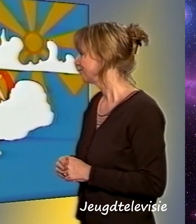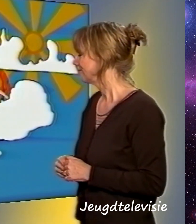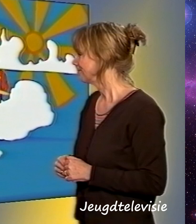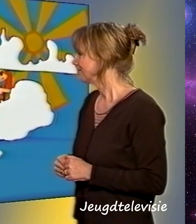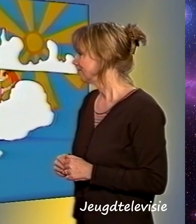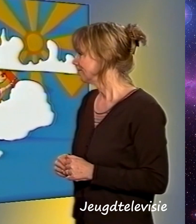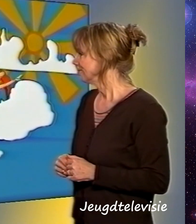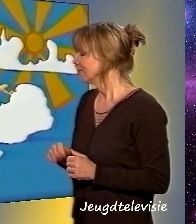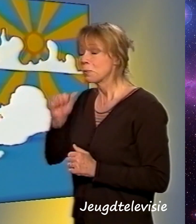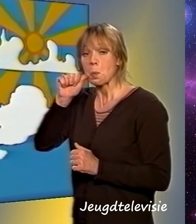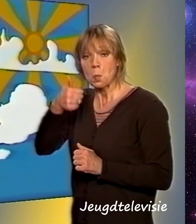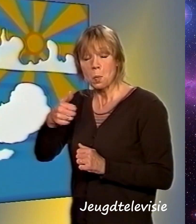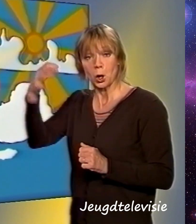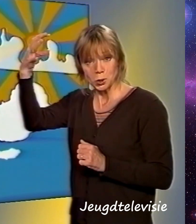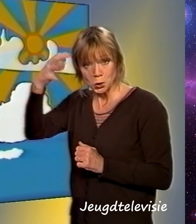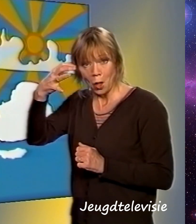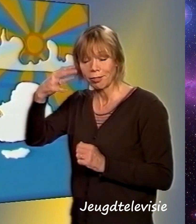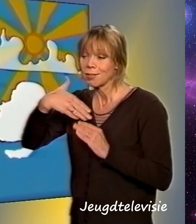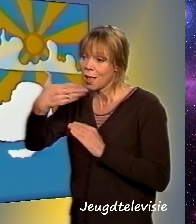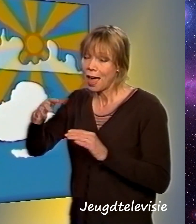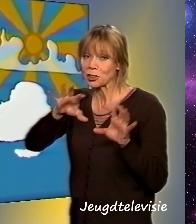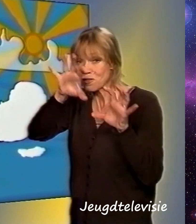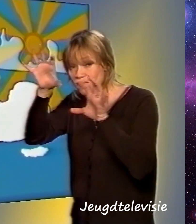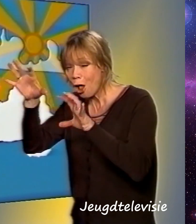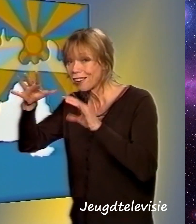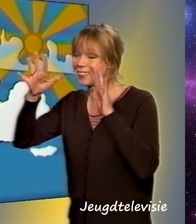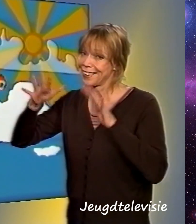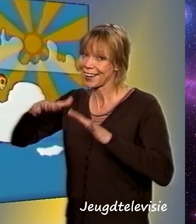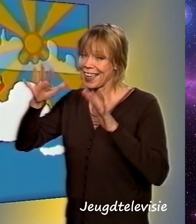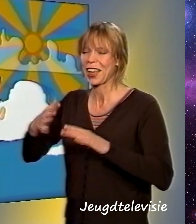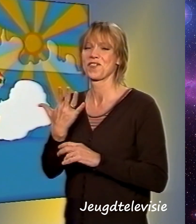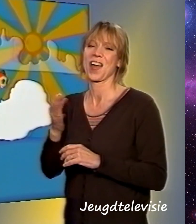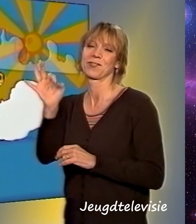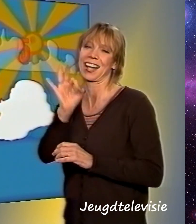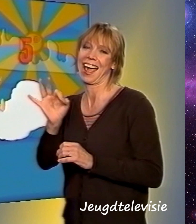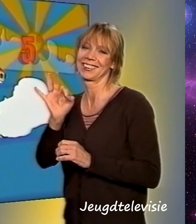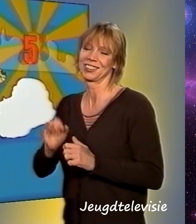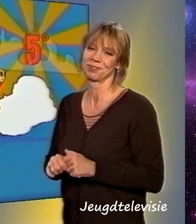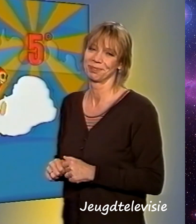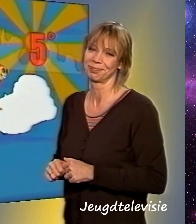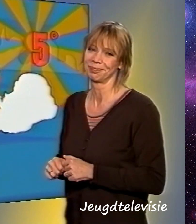morgen eerst nog wat zon later meer wolken en wat regen het wordt 5 graden